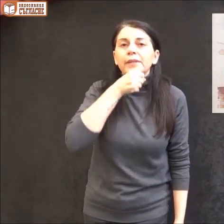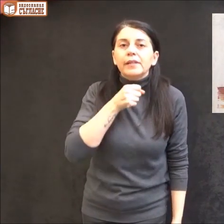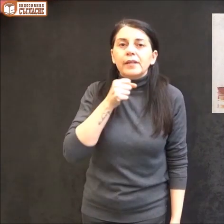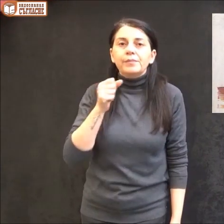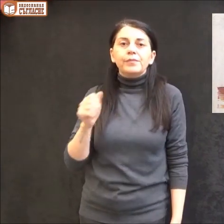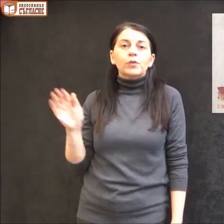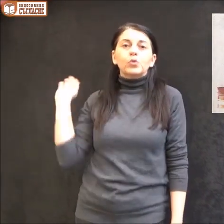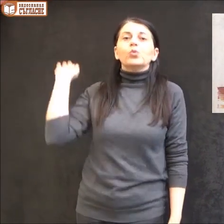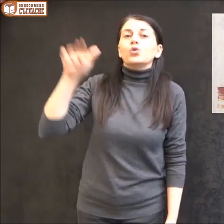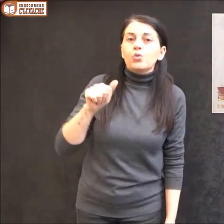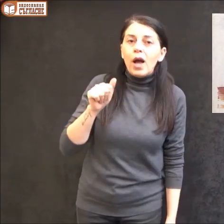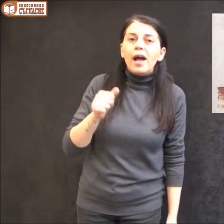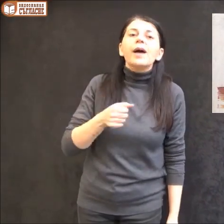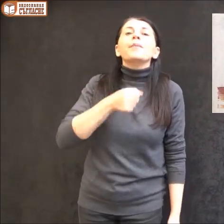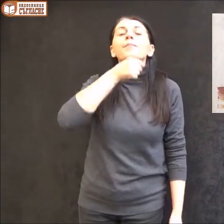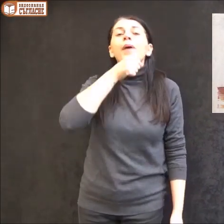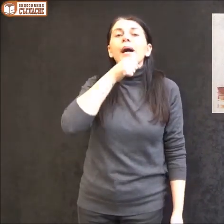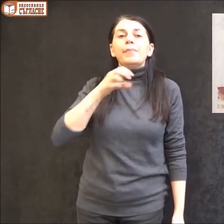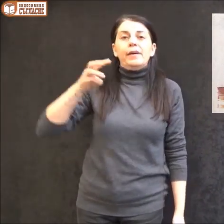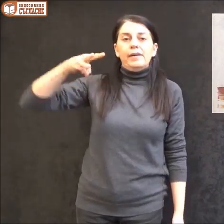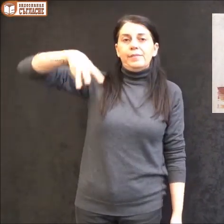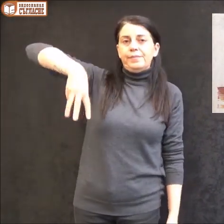бабата. Дошла баба